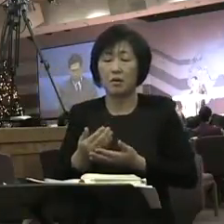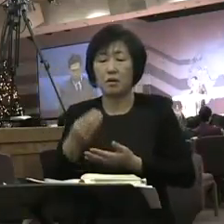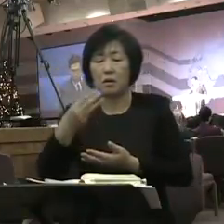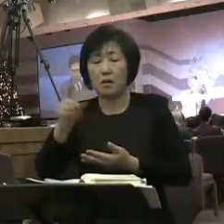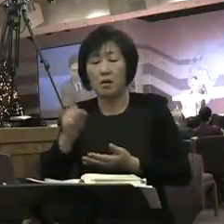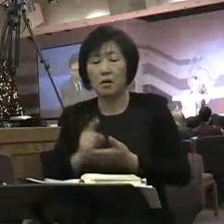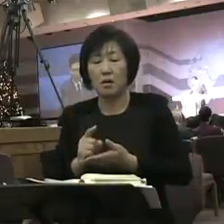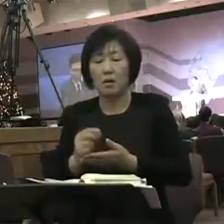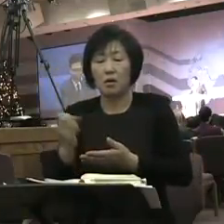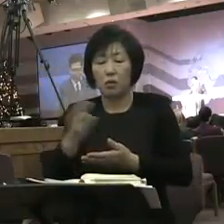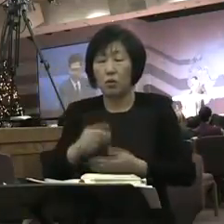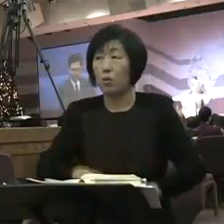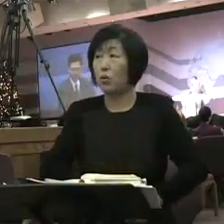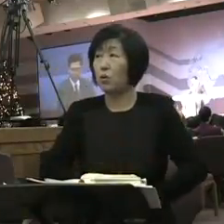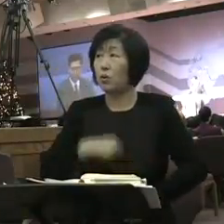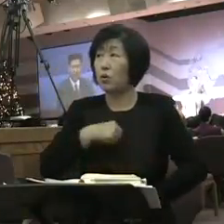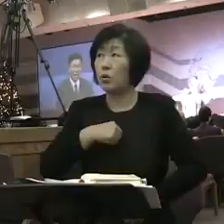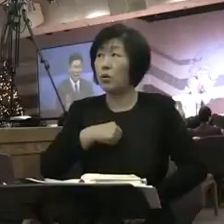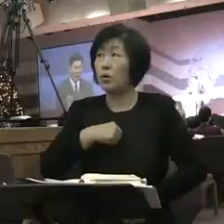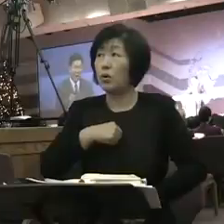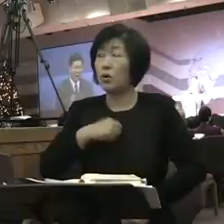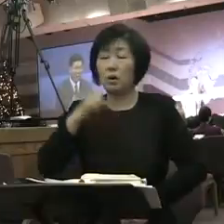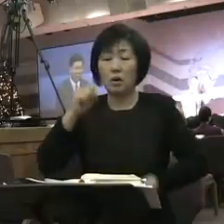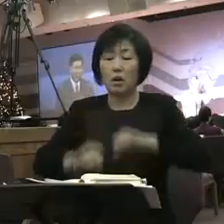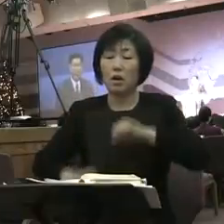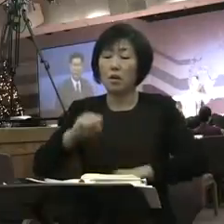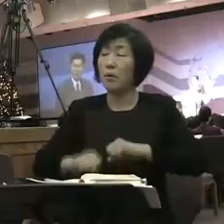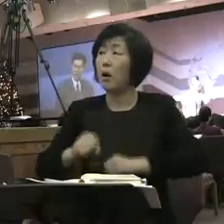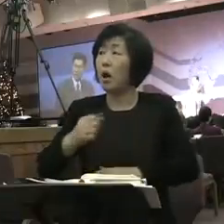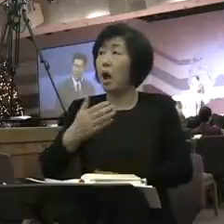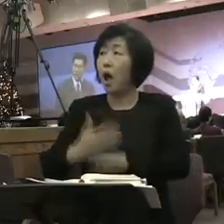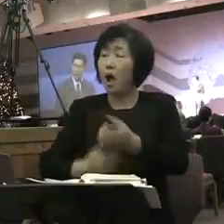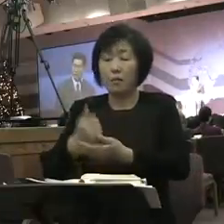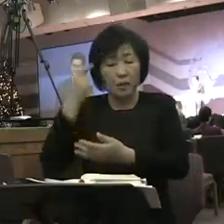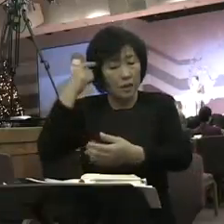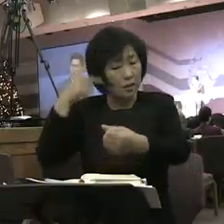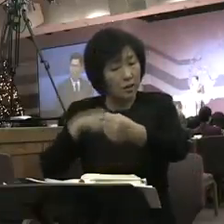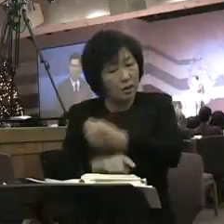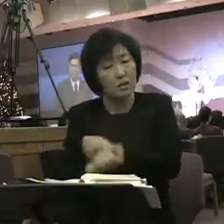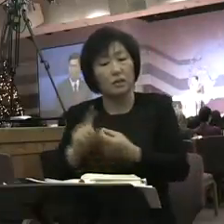그리고 또 선을 행함으로 고난을 받는 것이 하나님의 뜻이십니다.